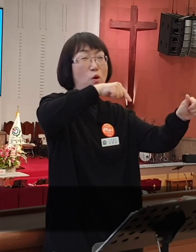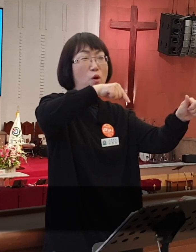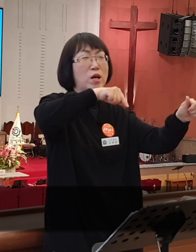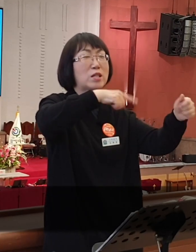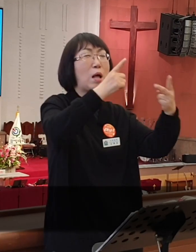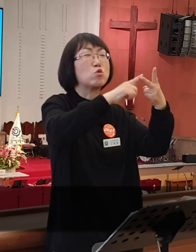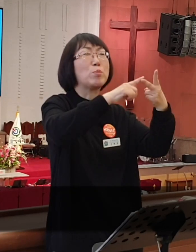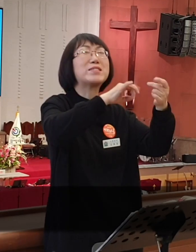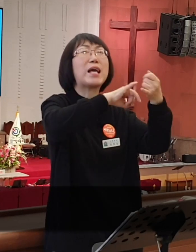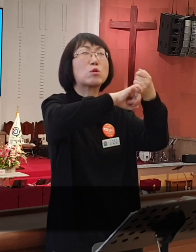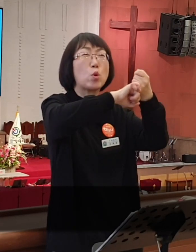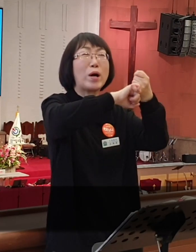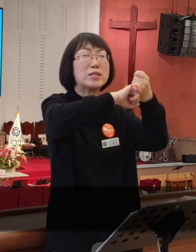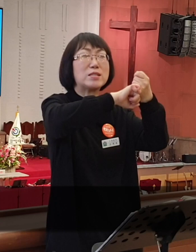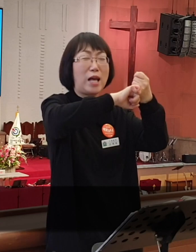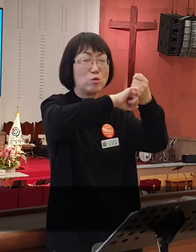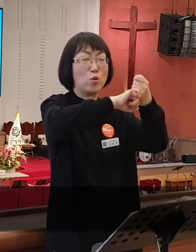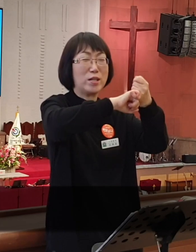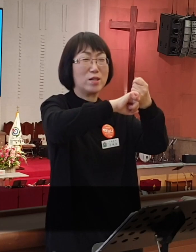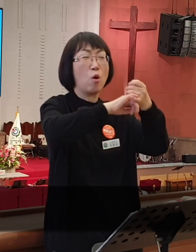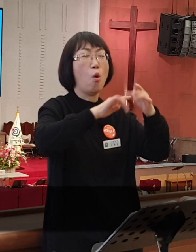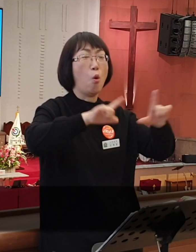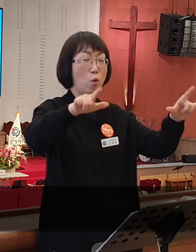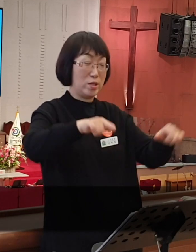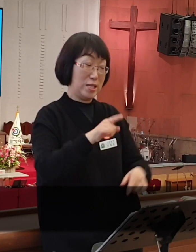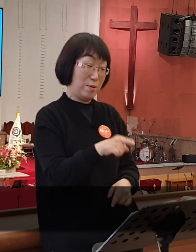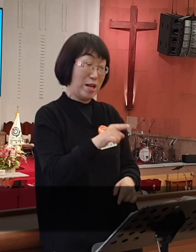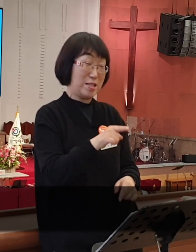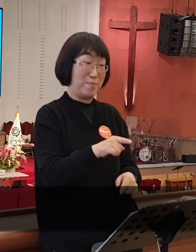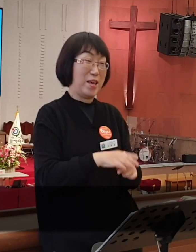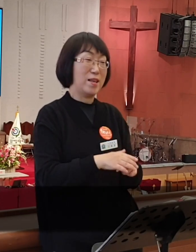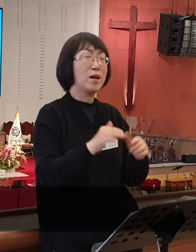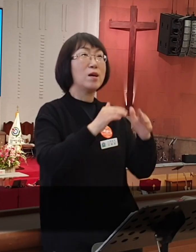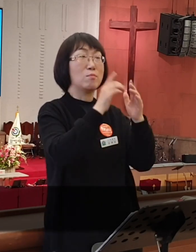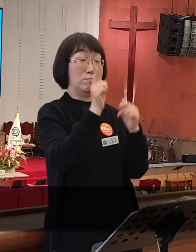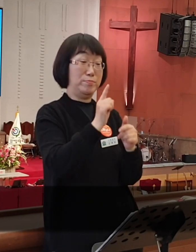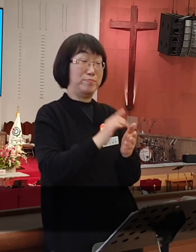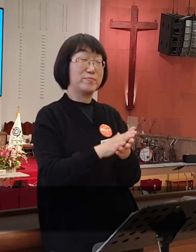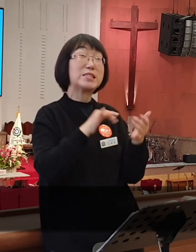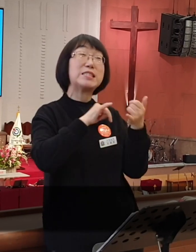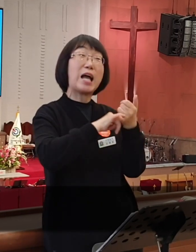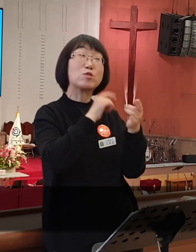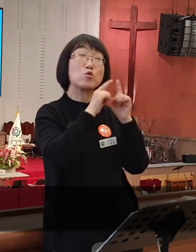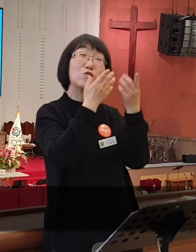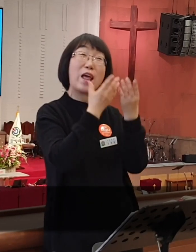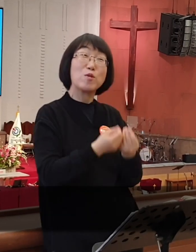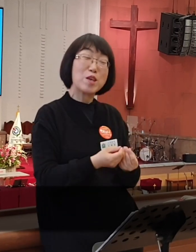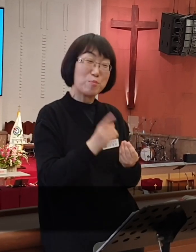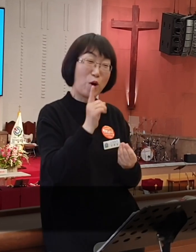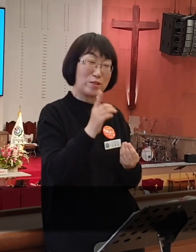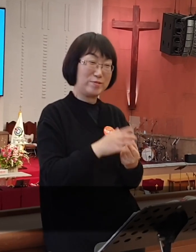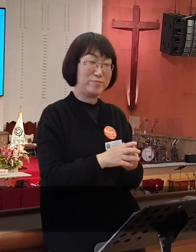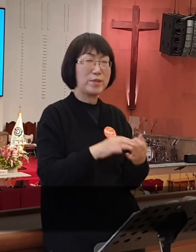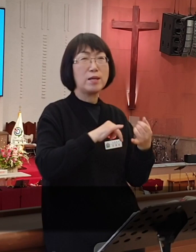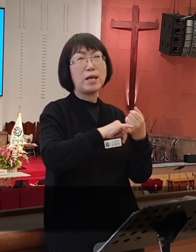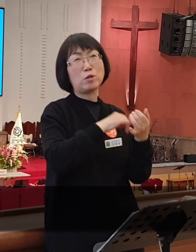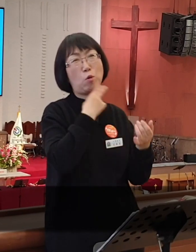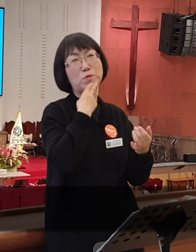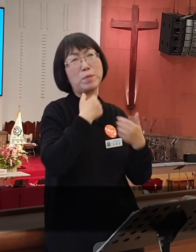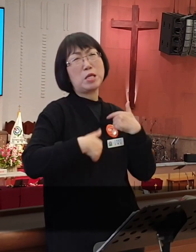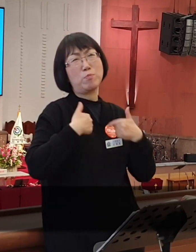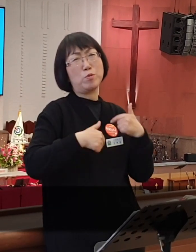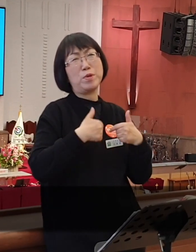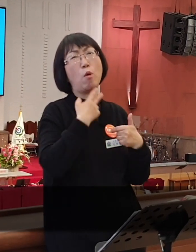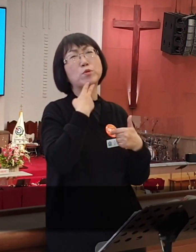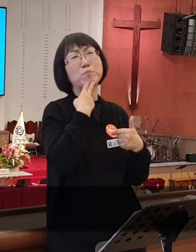나서는 약속을 하십니다. 그리고 그 약속이 오늘 본문에 있어요. 뭐라고 우리에게 약속을 주십니까? 약속이 없으면 기쁨으로